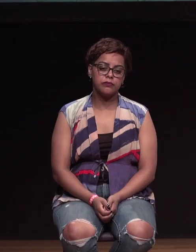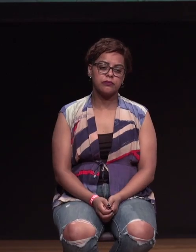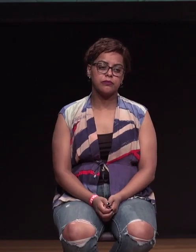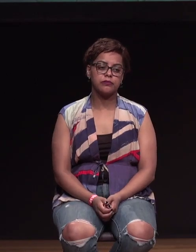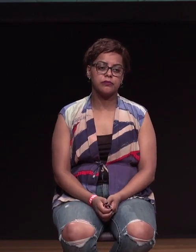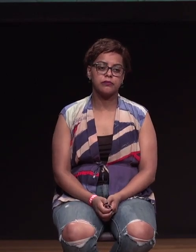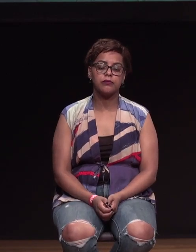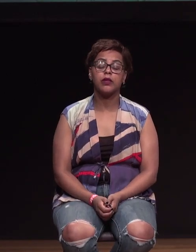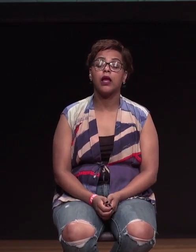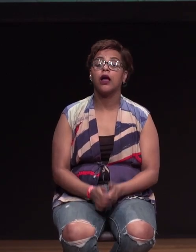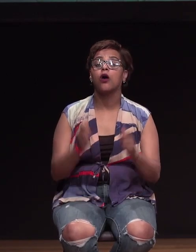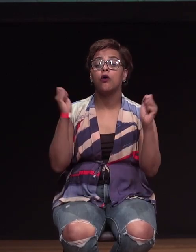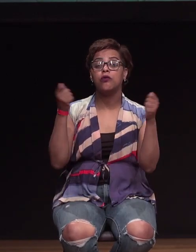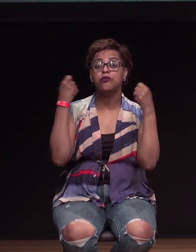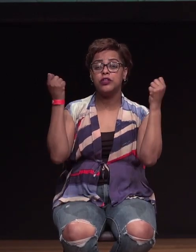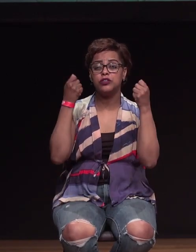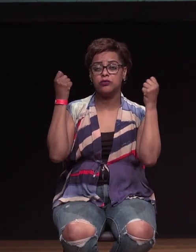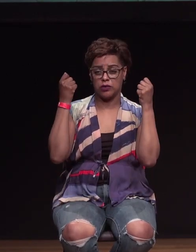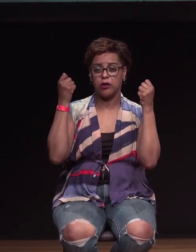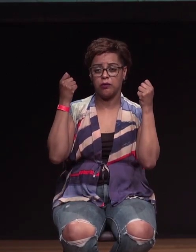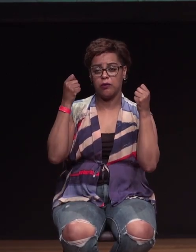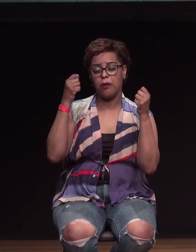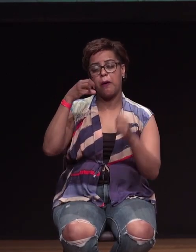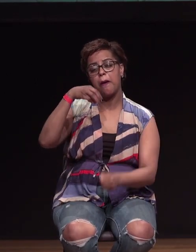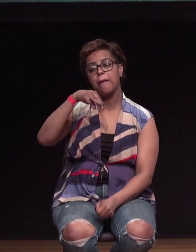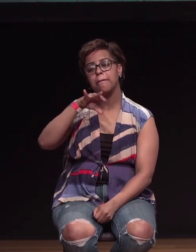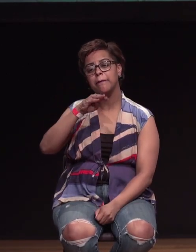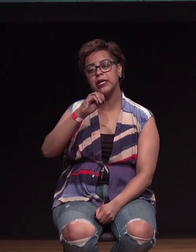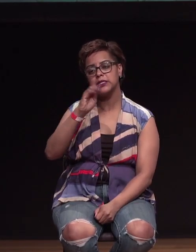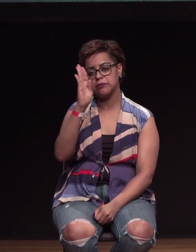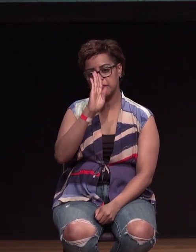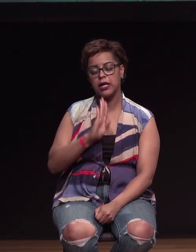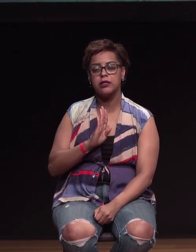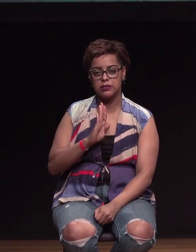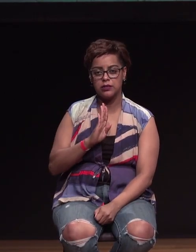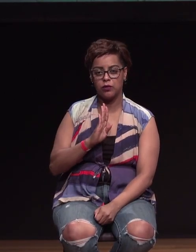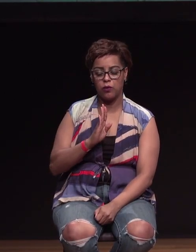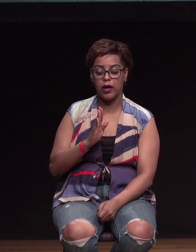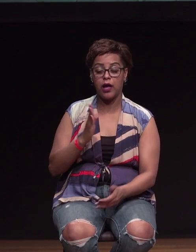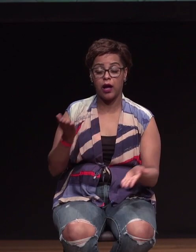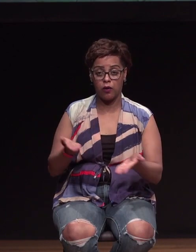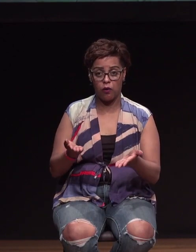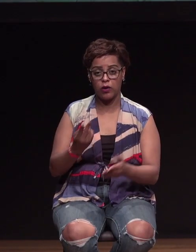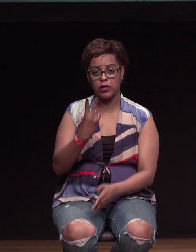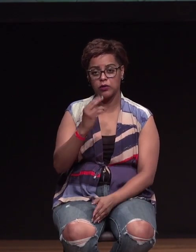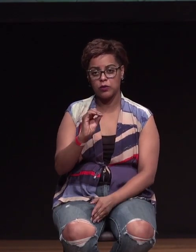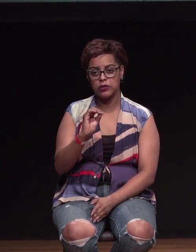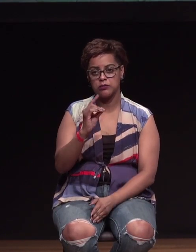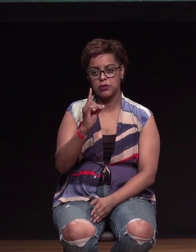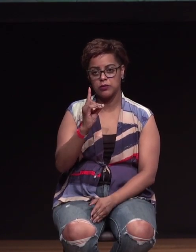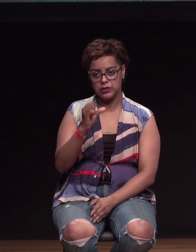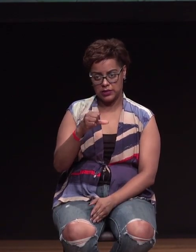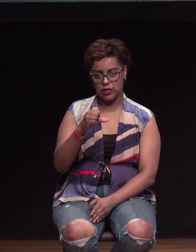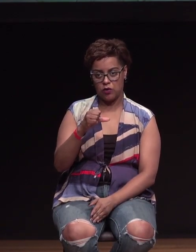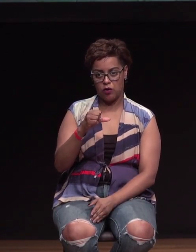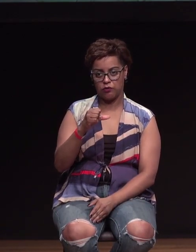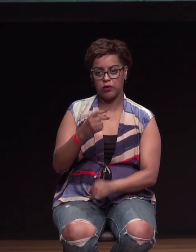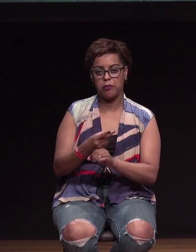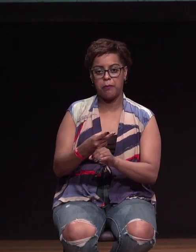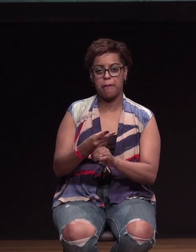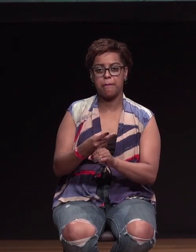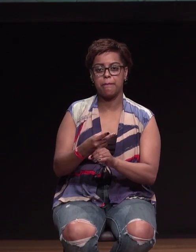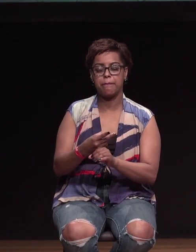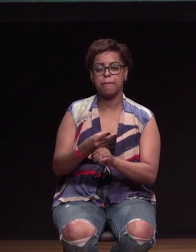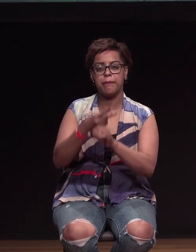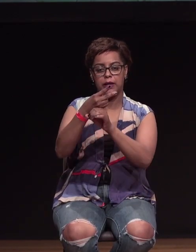O Festival Mix Brasil, por exemplo, lançou esse ano, pela primeira vez, né, o Prêmio Mix Literário.